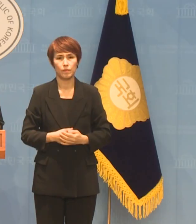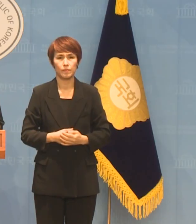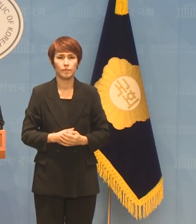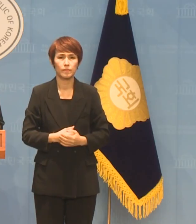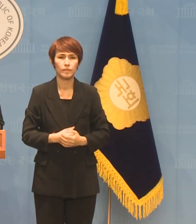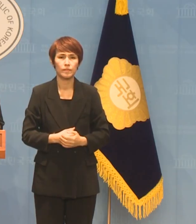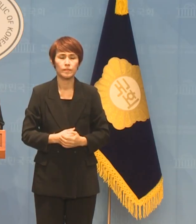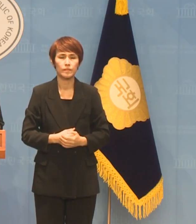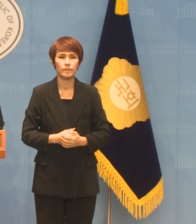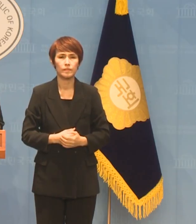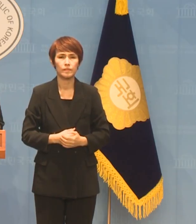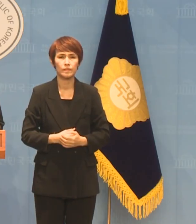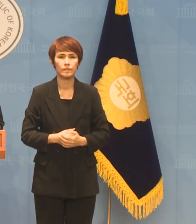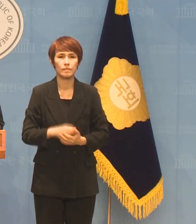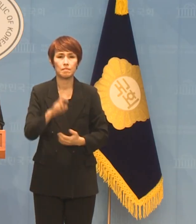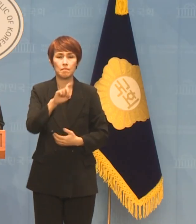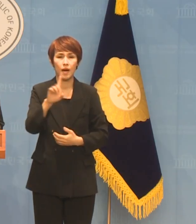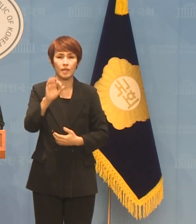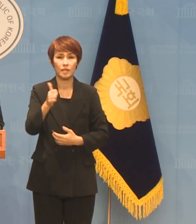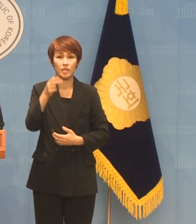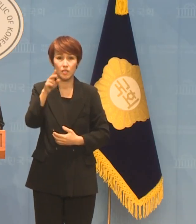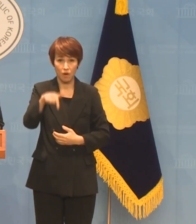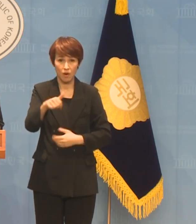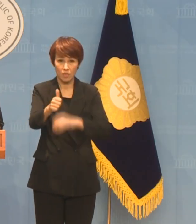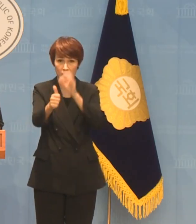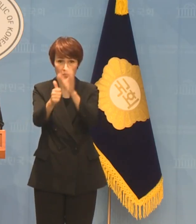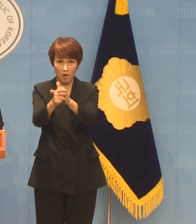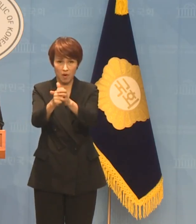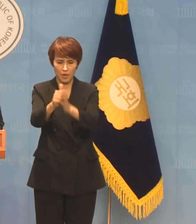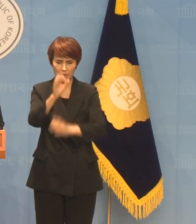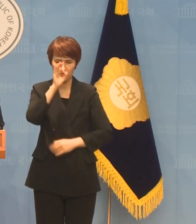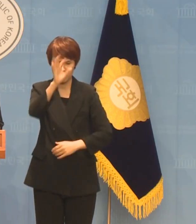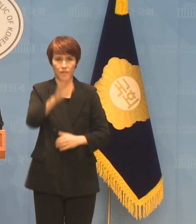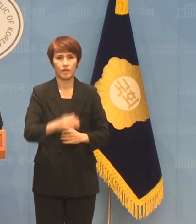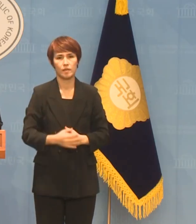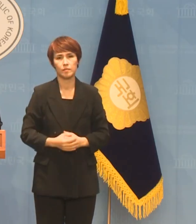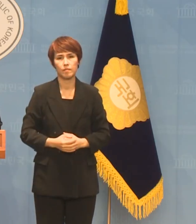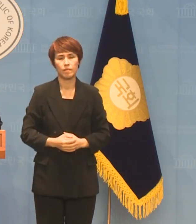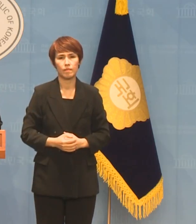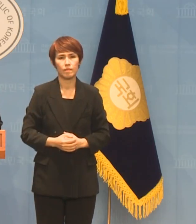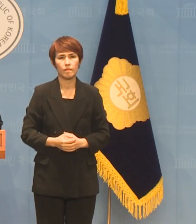바랍니다. 마은혁 임명은 절대 불가합니다.